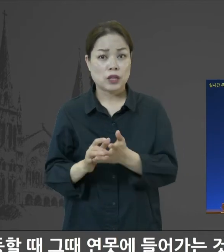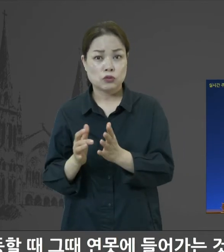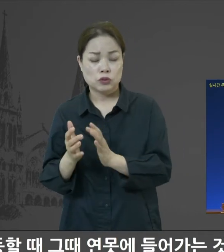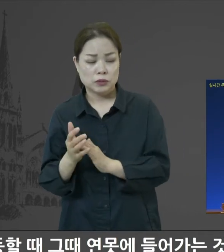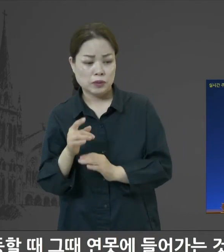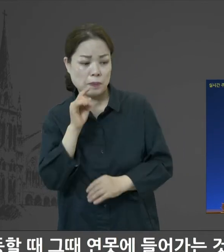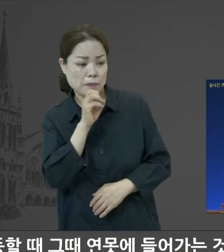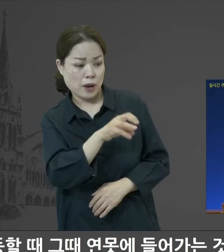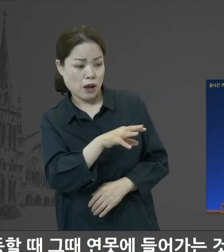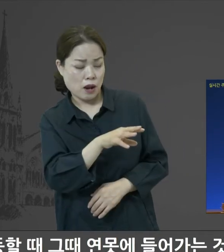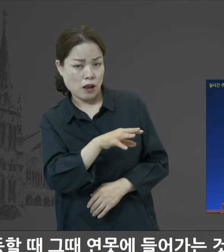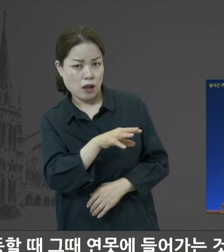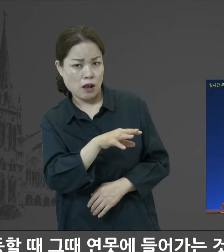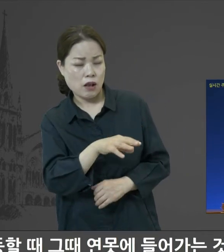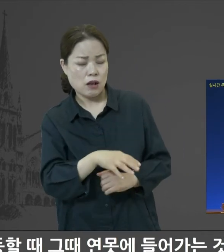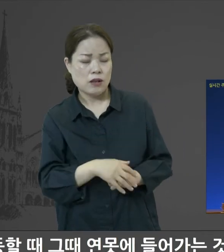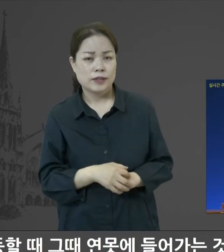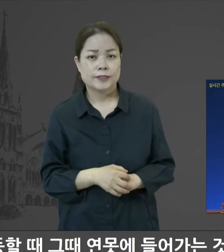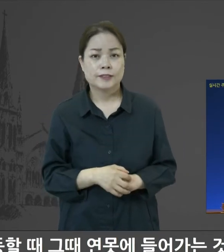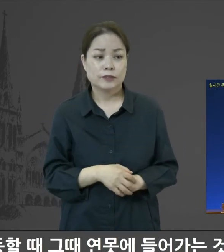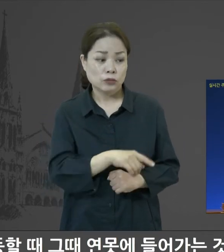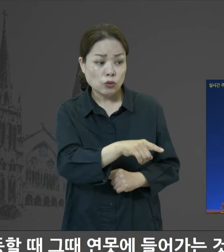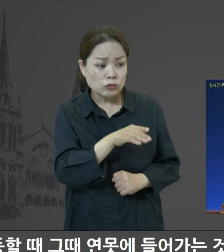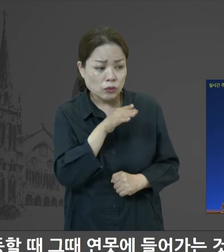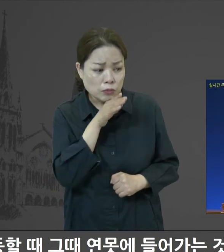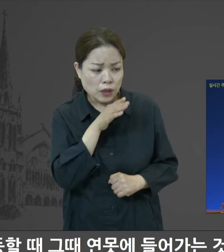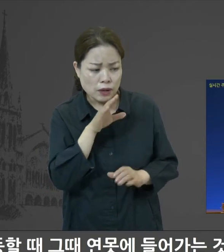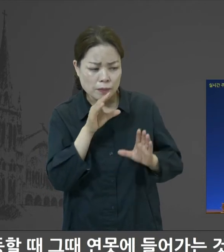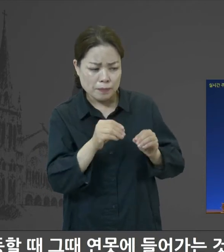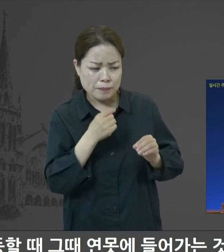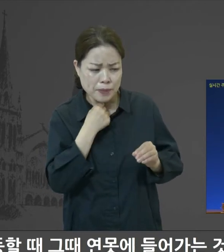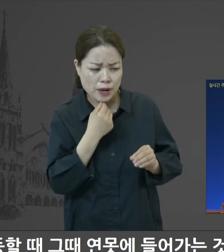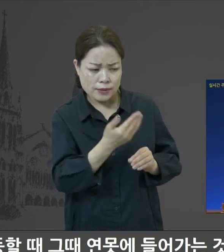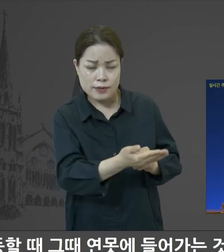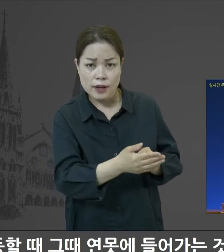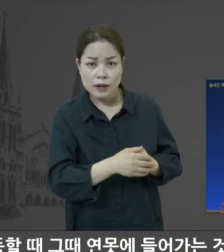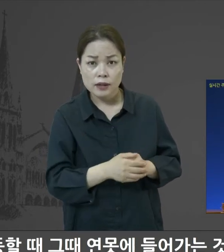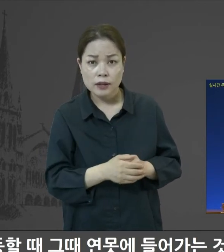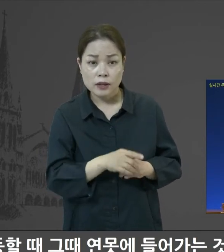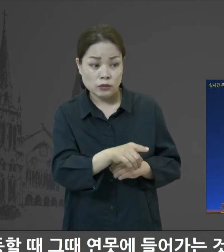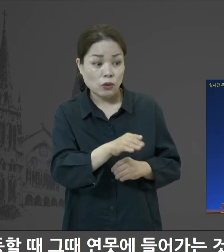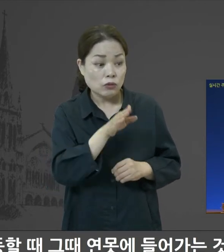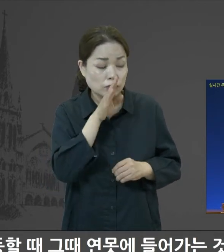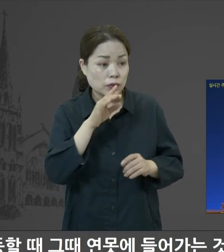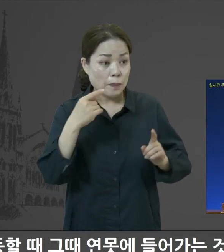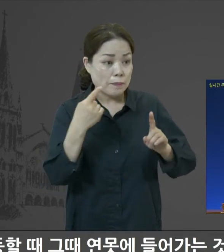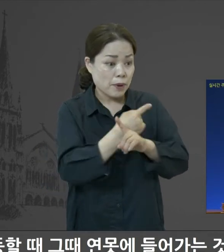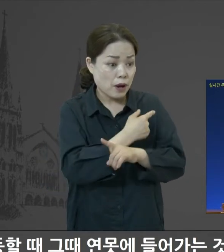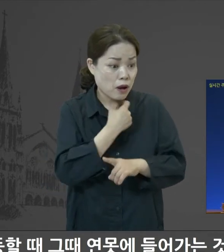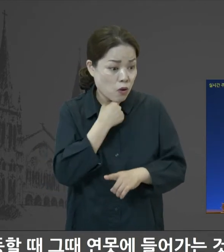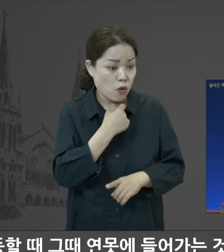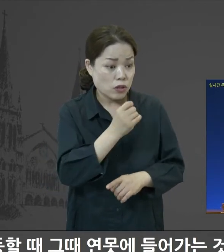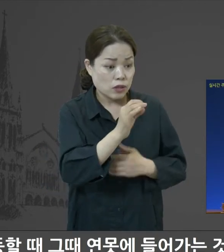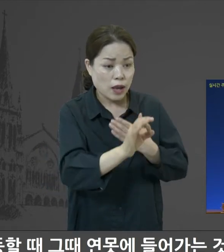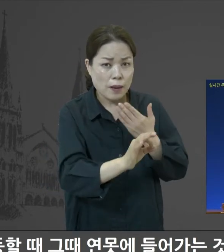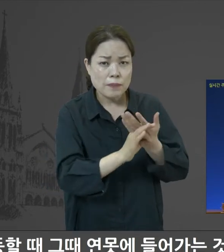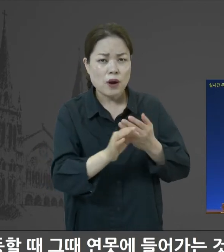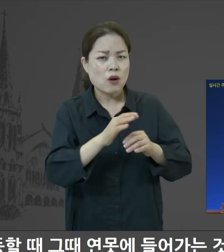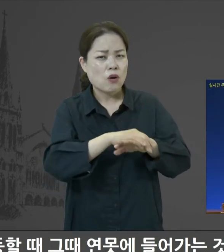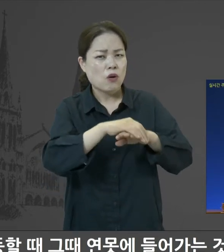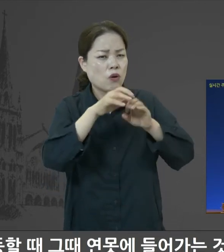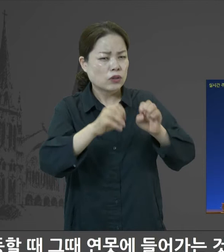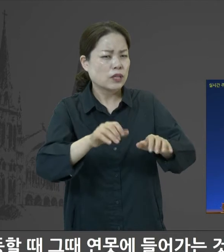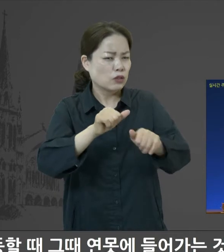그것을 지적한 것이 아닌가 생각합니다. 네가 정말 낫고자 하느냐? 네가 정말 낫고자 한다면 헛된